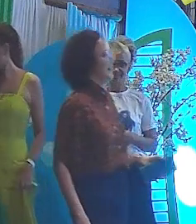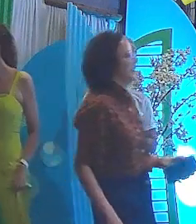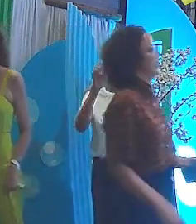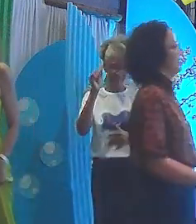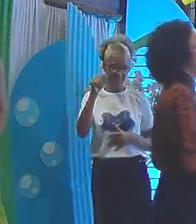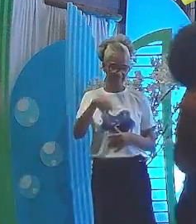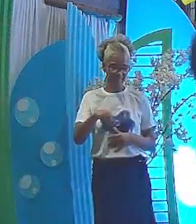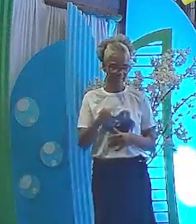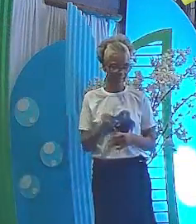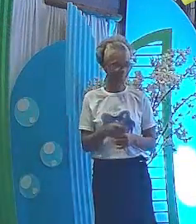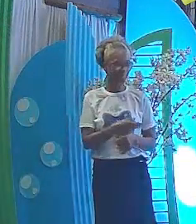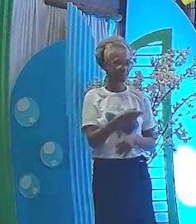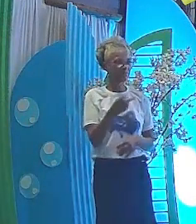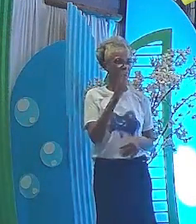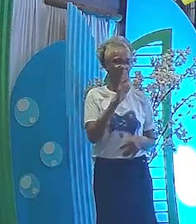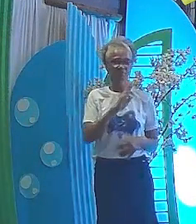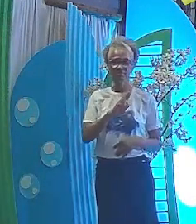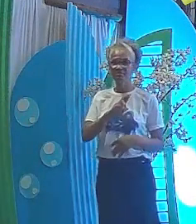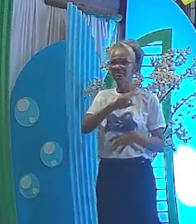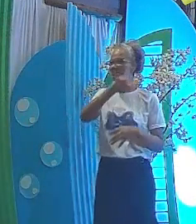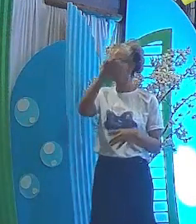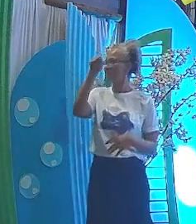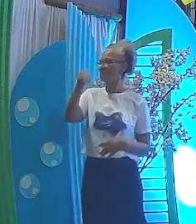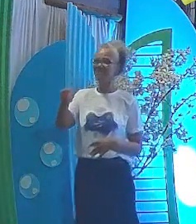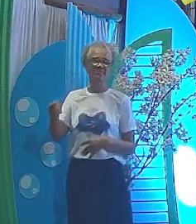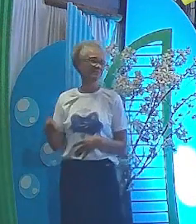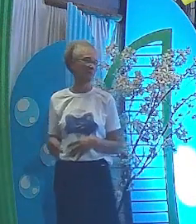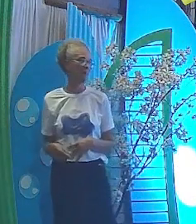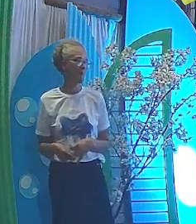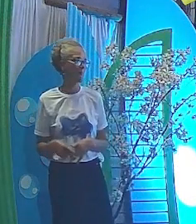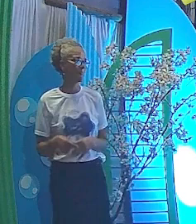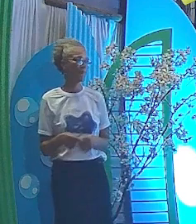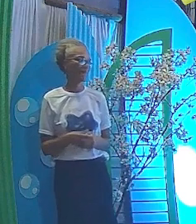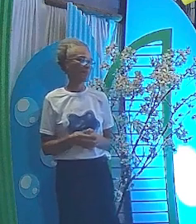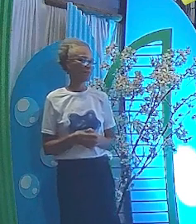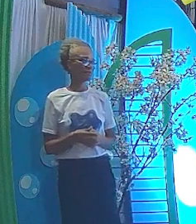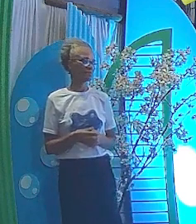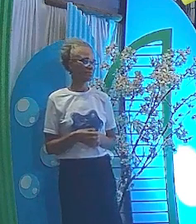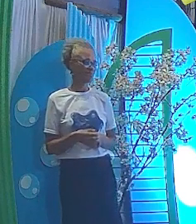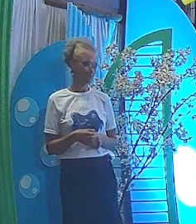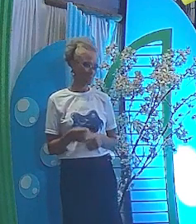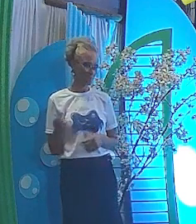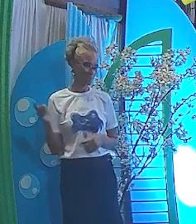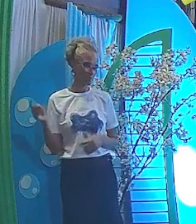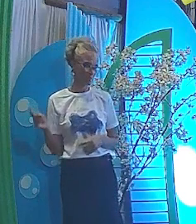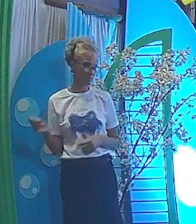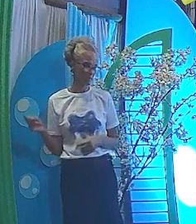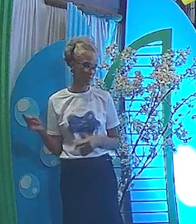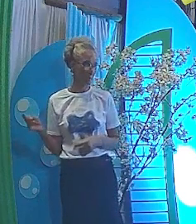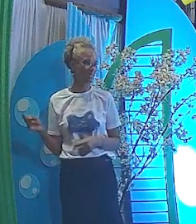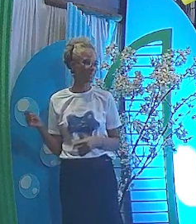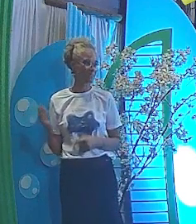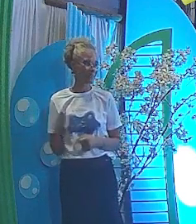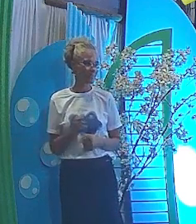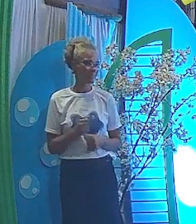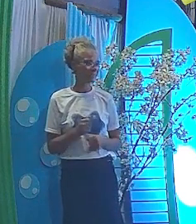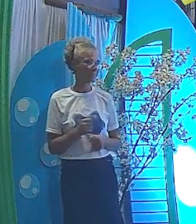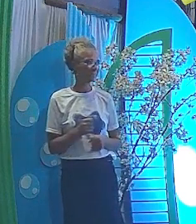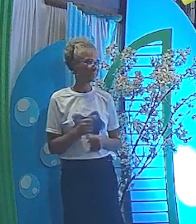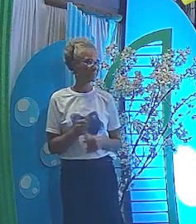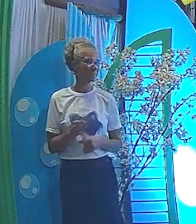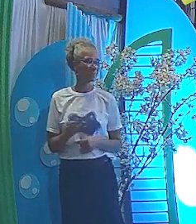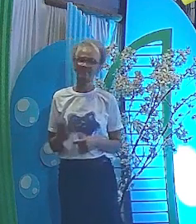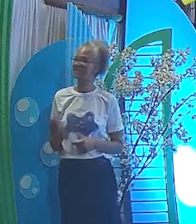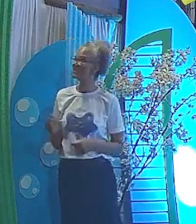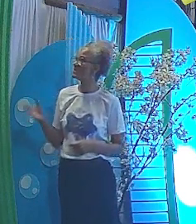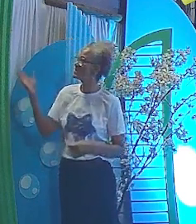Responsável por esse espaço aqui, pela programação toda desse espaço. Vou chamar... Agora não. Emília, por favor,